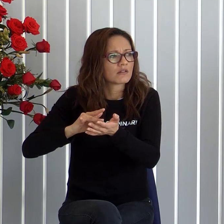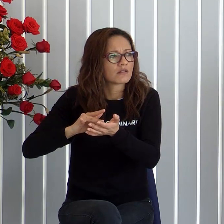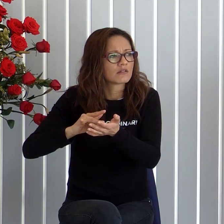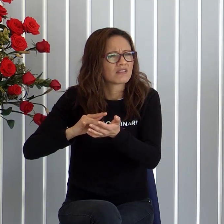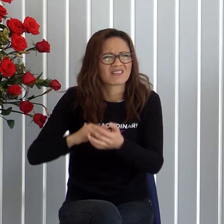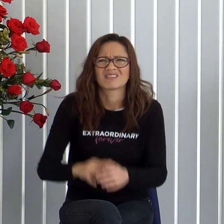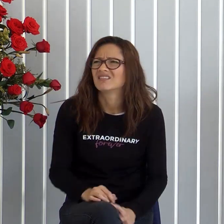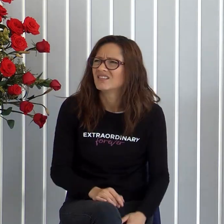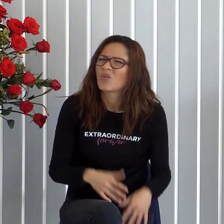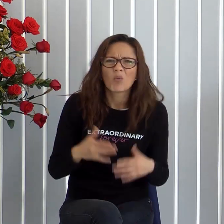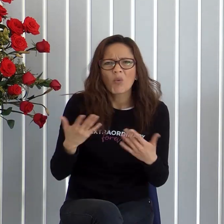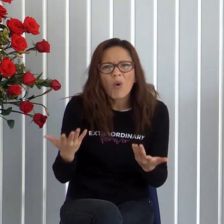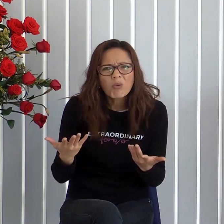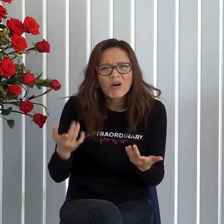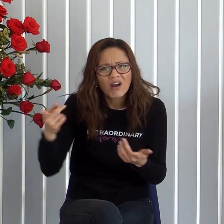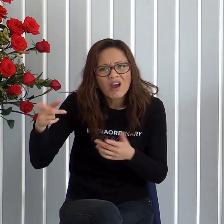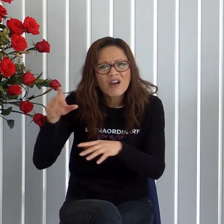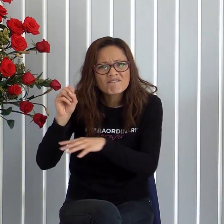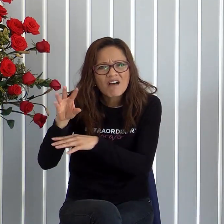En un banco.